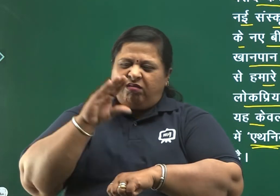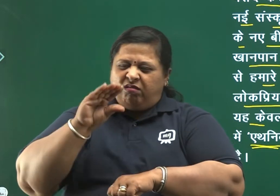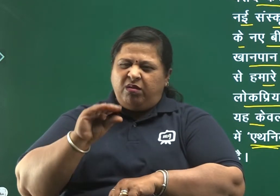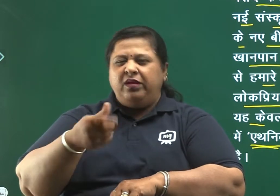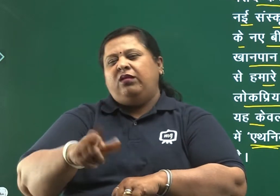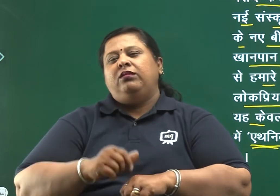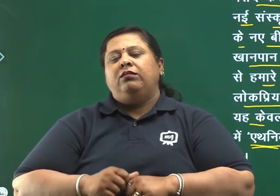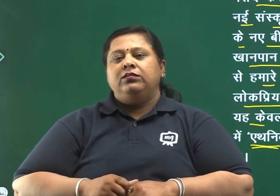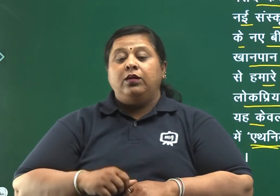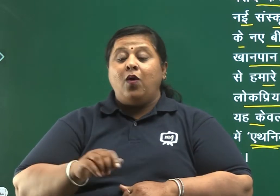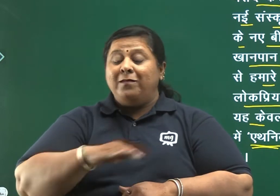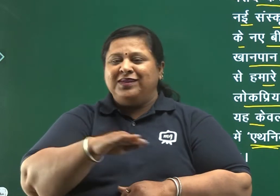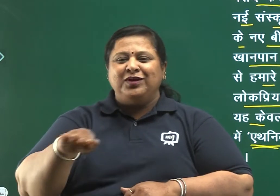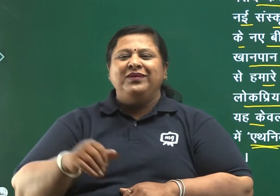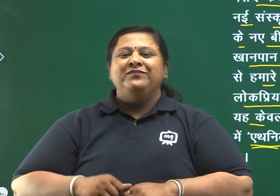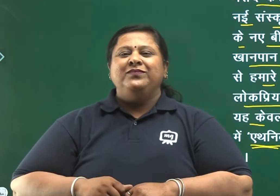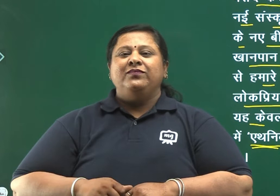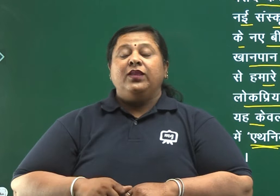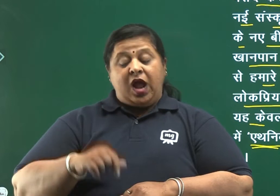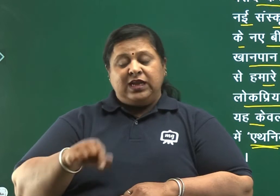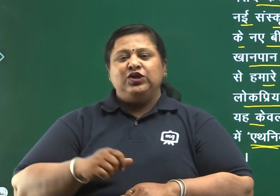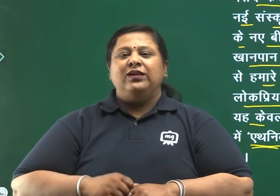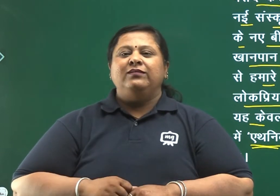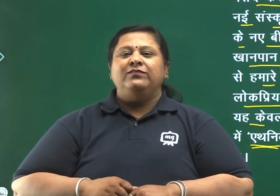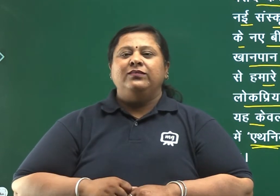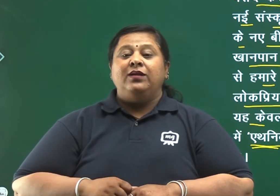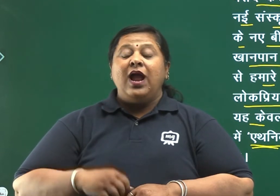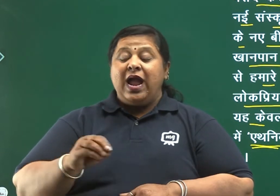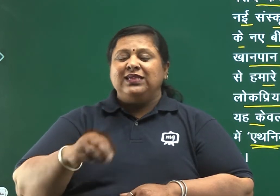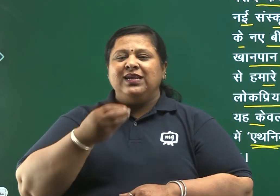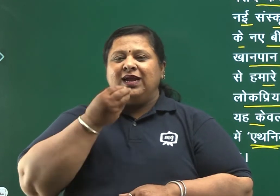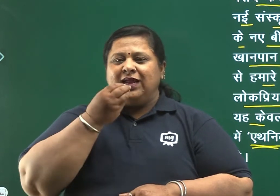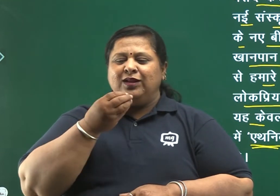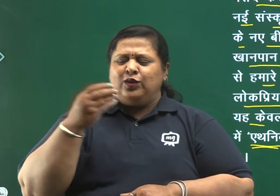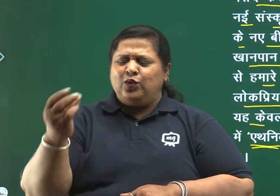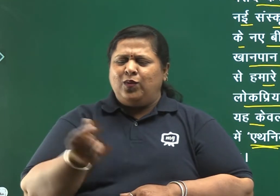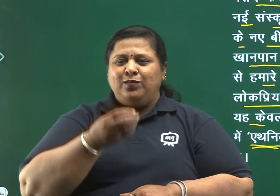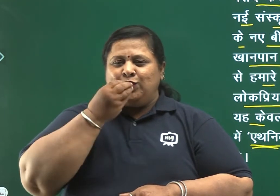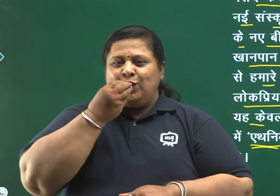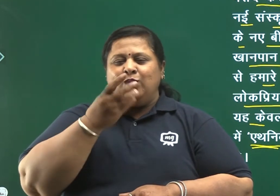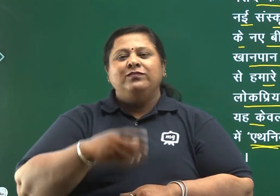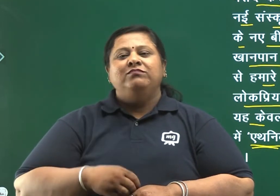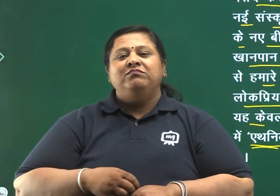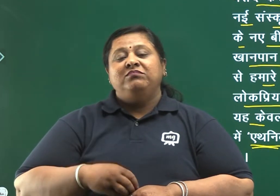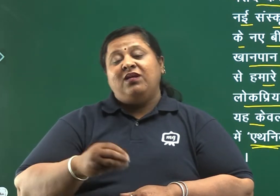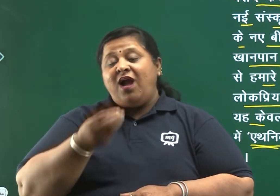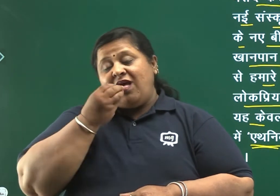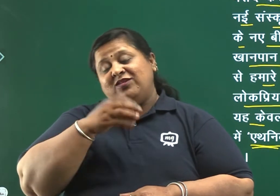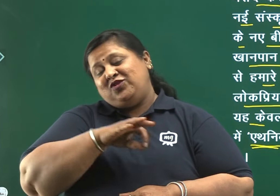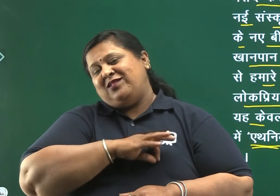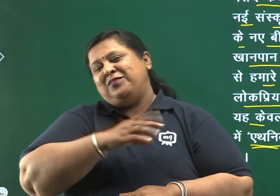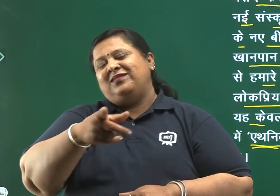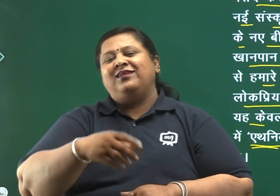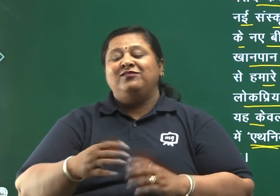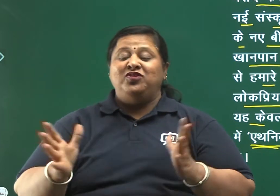है, और बच्चे भी आजकल ऐसे ही तुरंत भोजन को खाना ज़्यादा पसंद